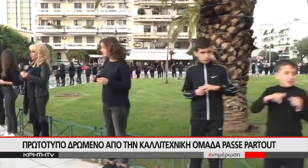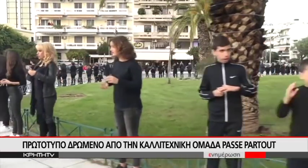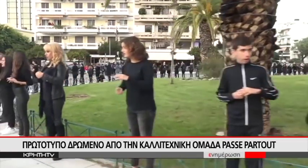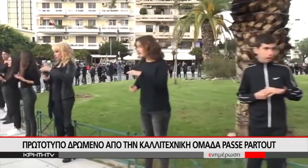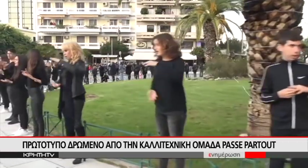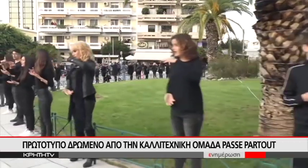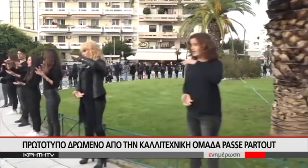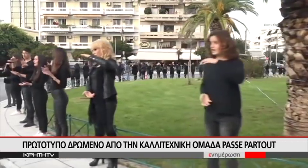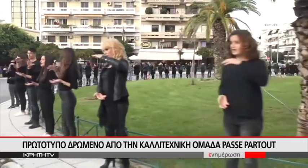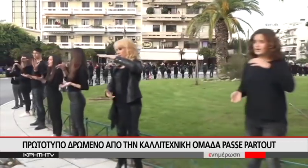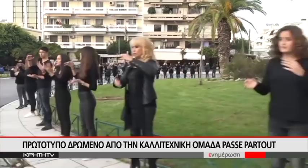τους.